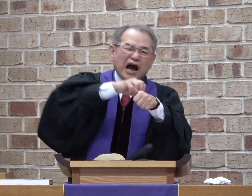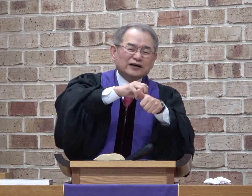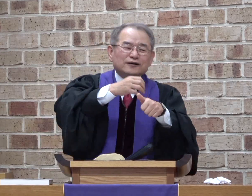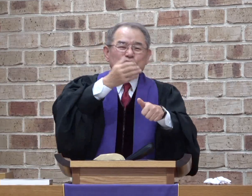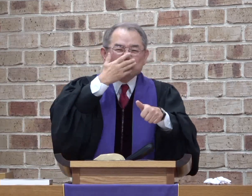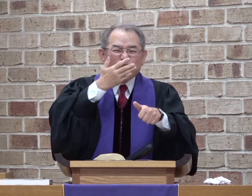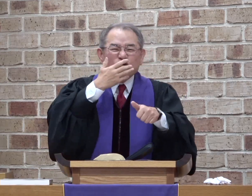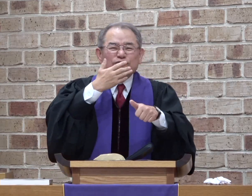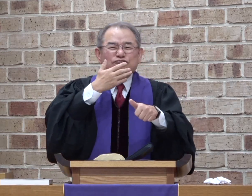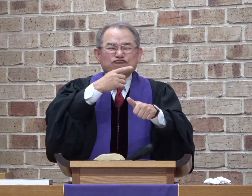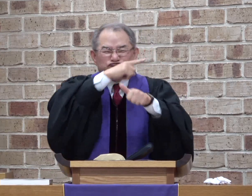죽었다는